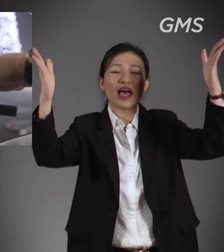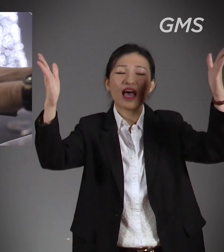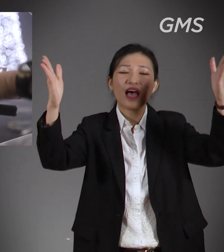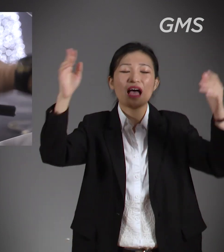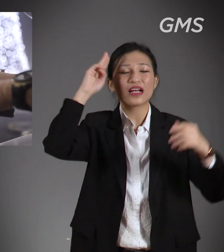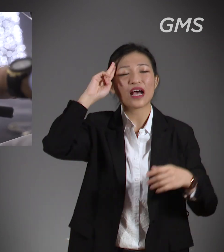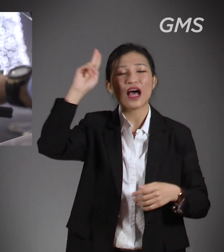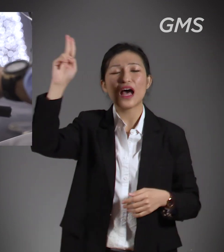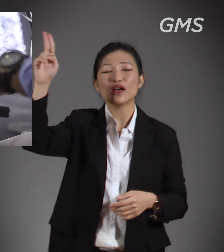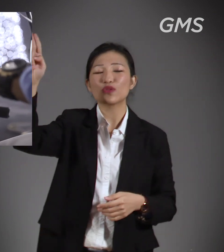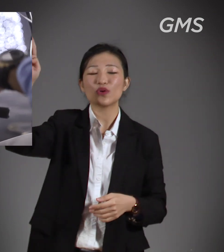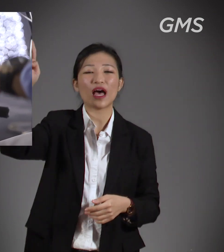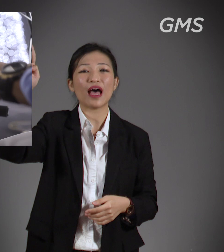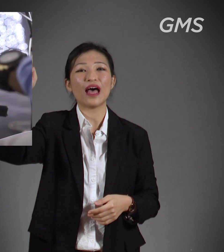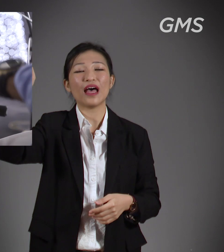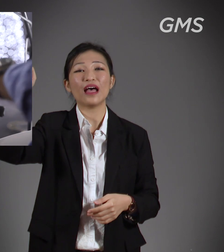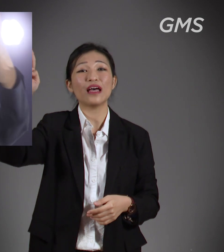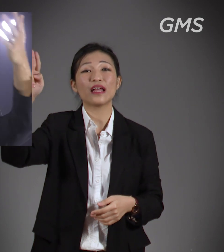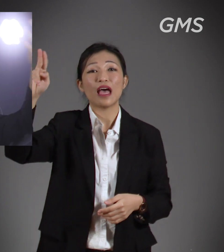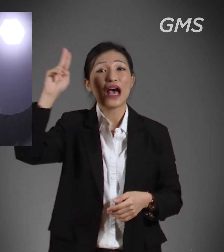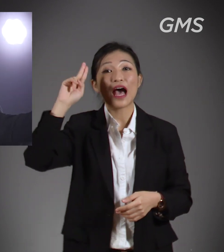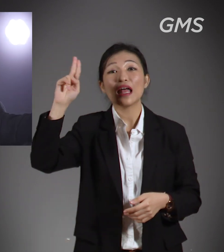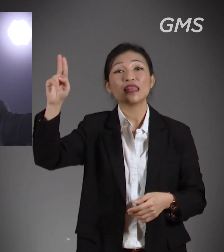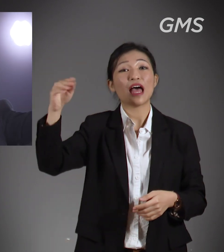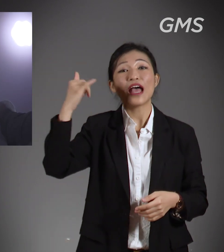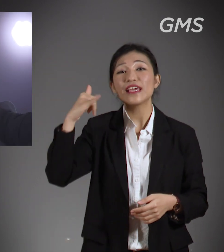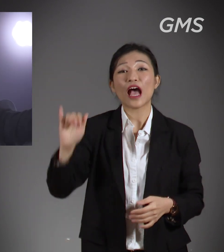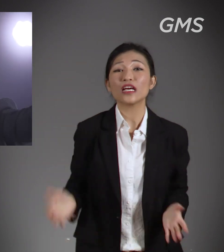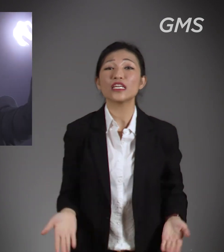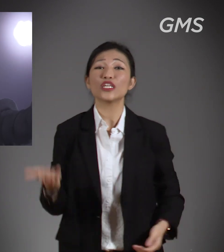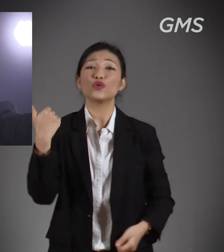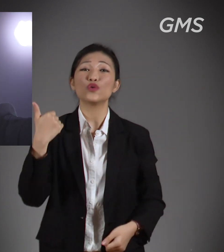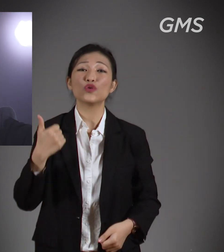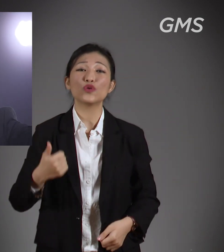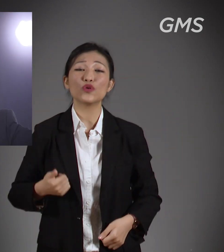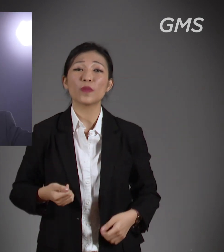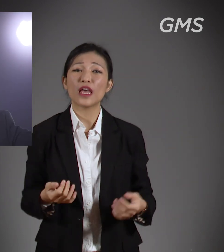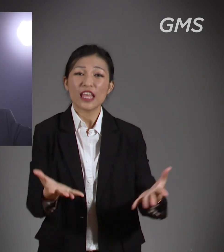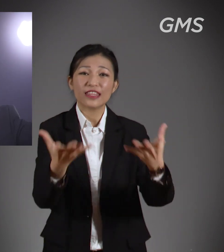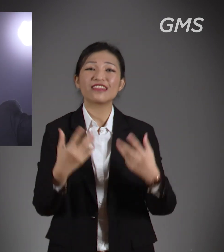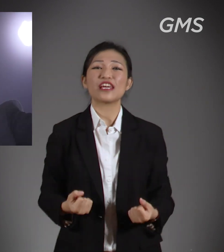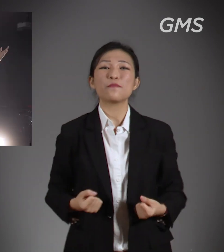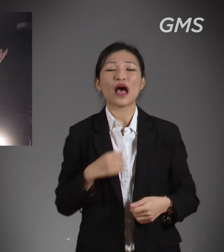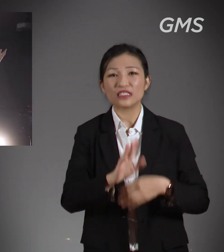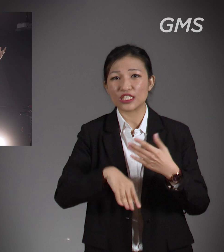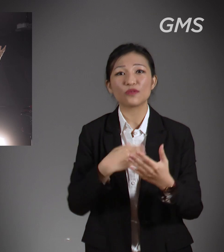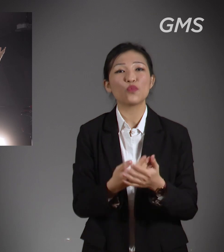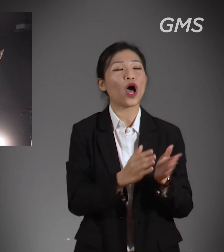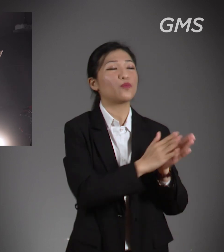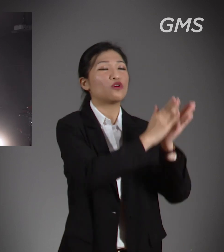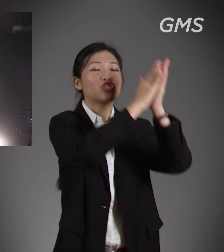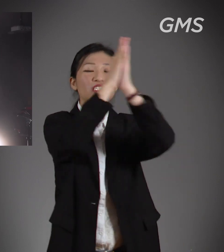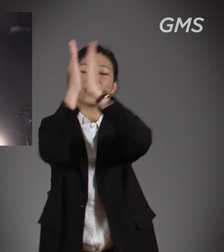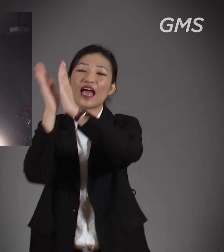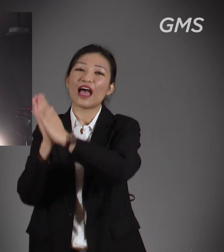Layak Tuhan, Kau layak Tuhan. Terima segala pujian kami,